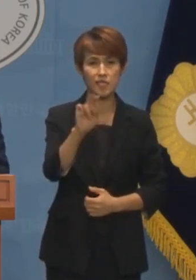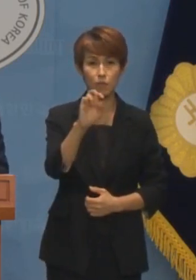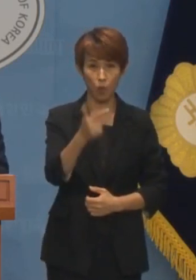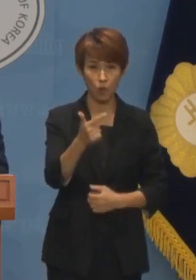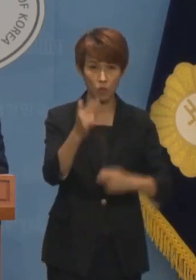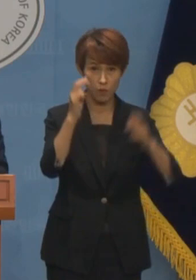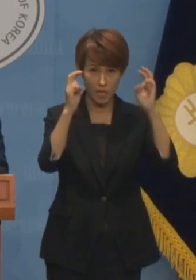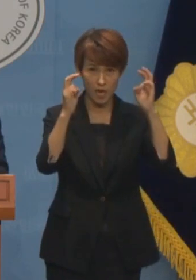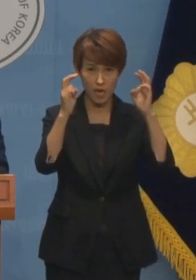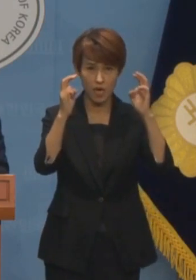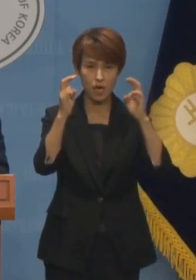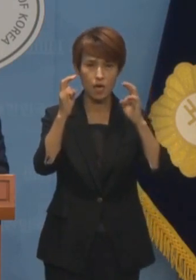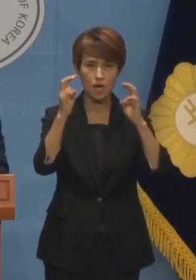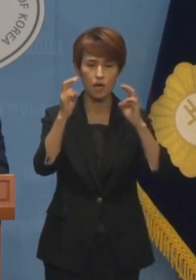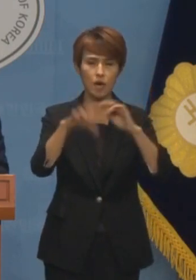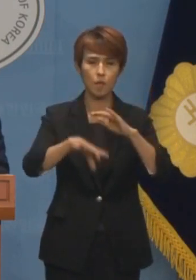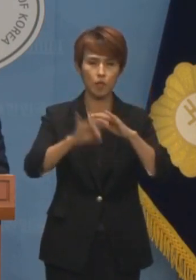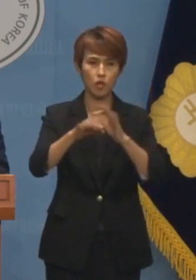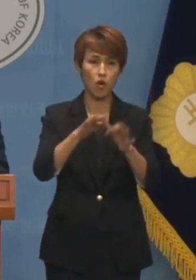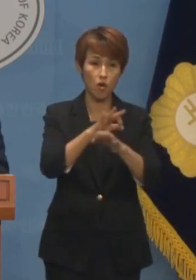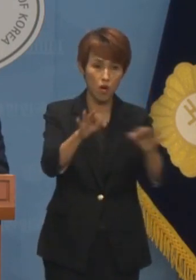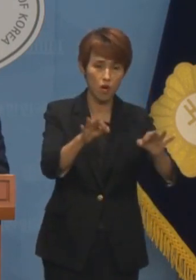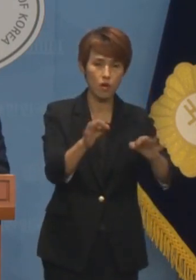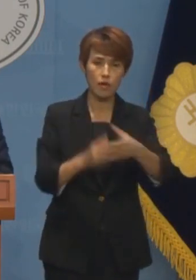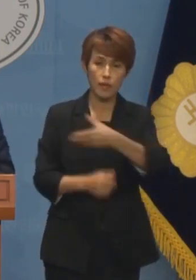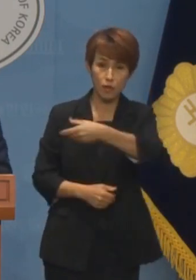티몬월드의 선정산 대출을 담당한